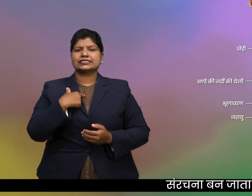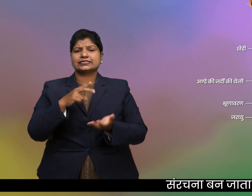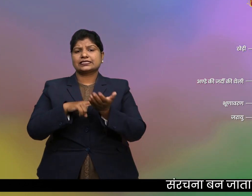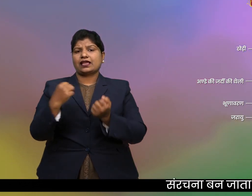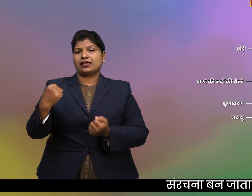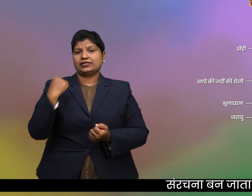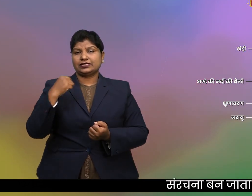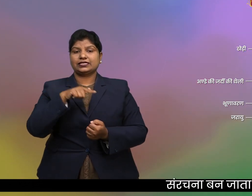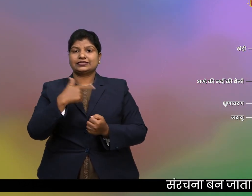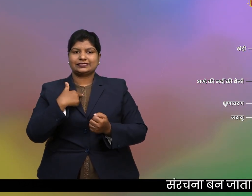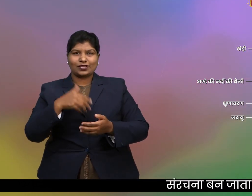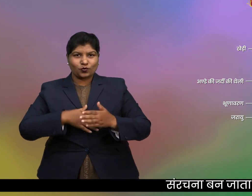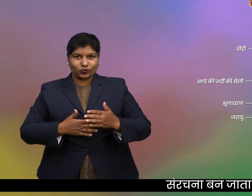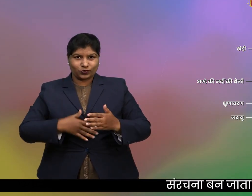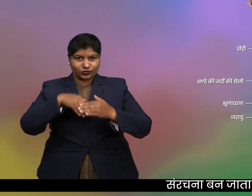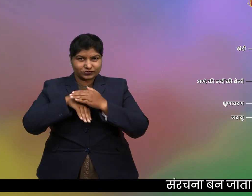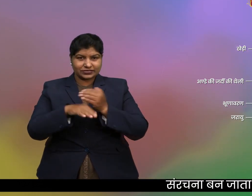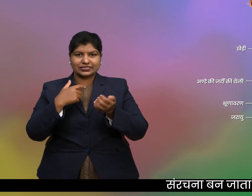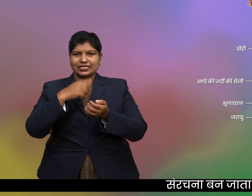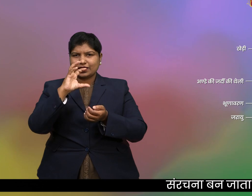बन जाता है।